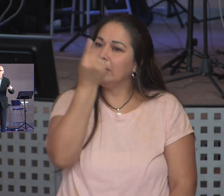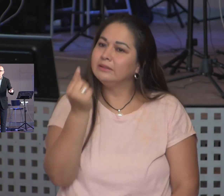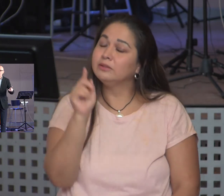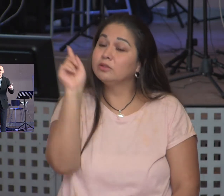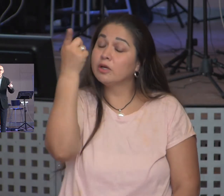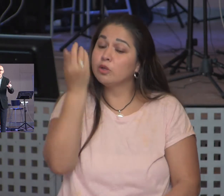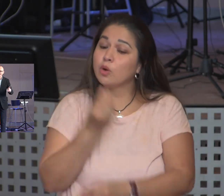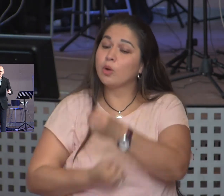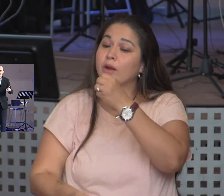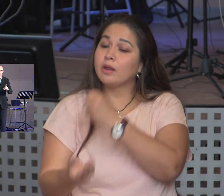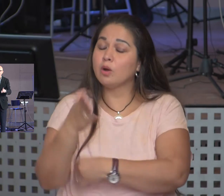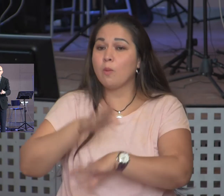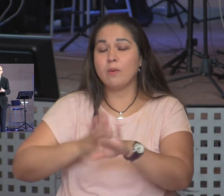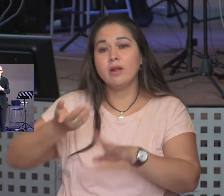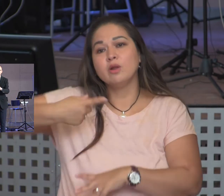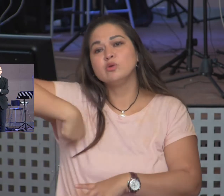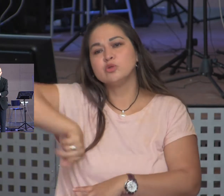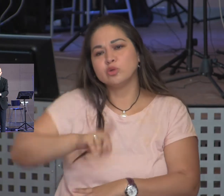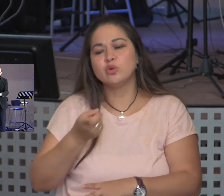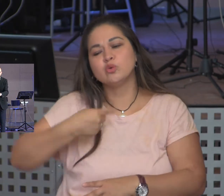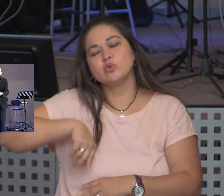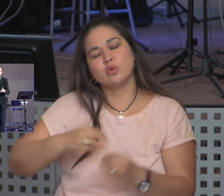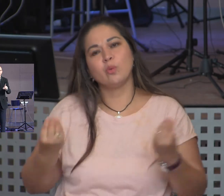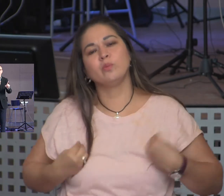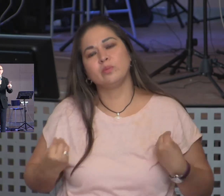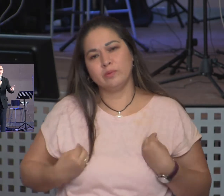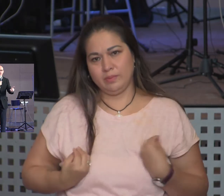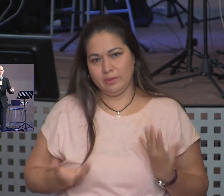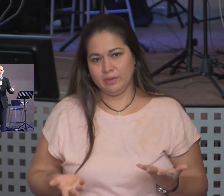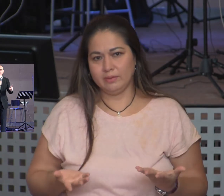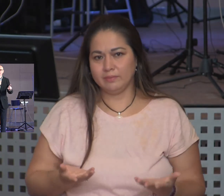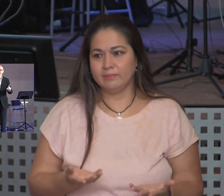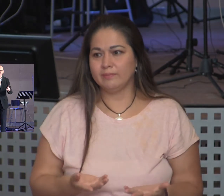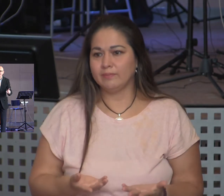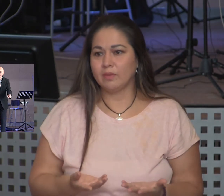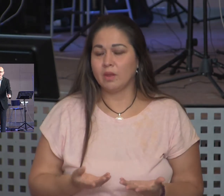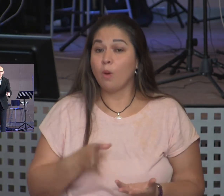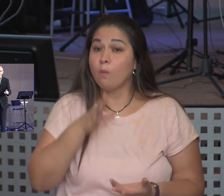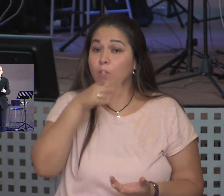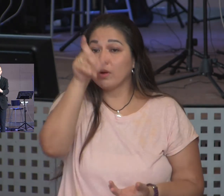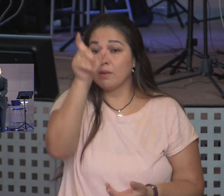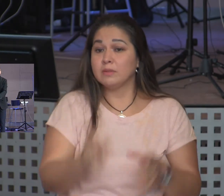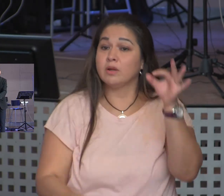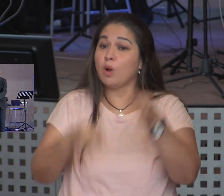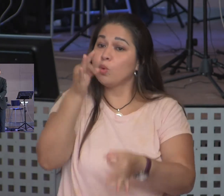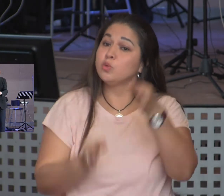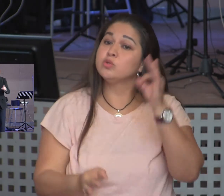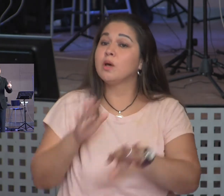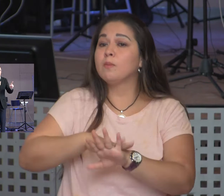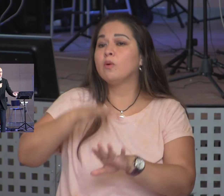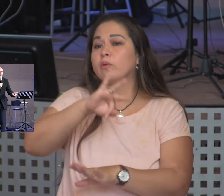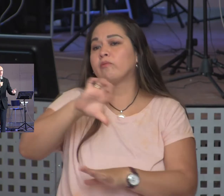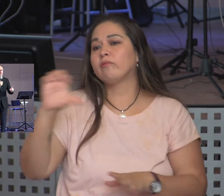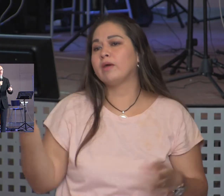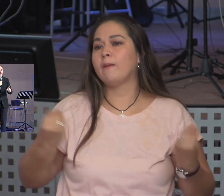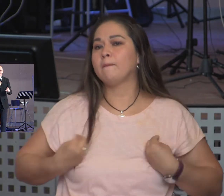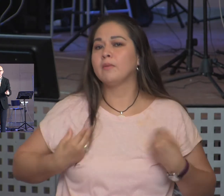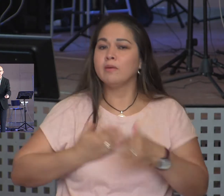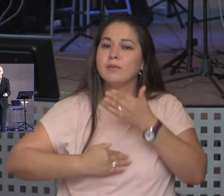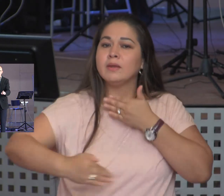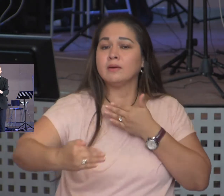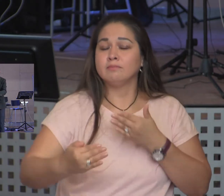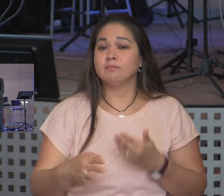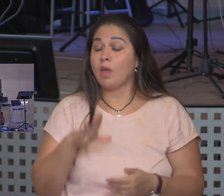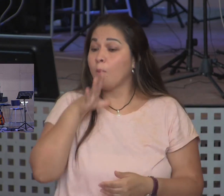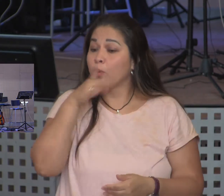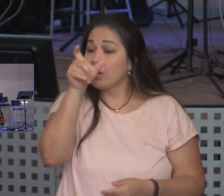de cómo se debe de vivir la vida. El justo por la fe vivirá. El justo por la